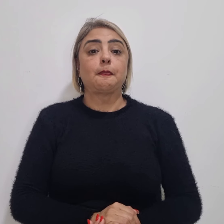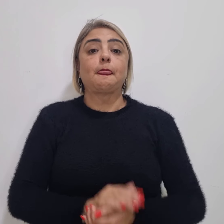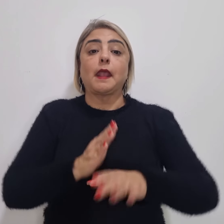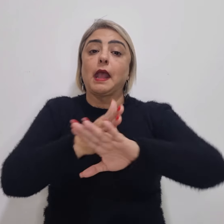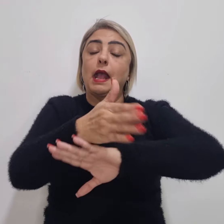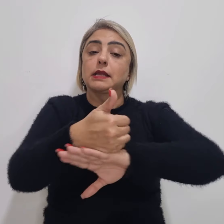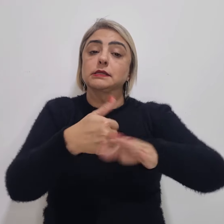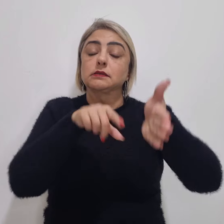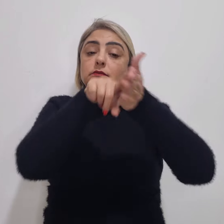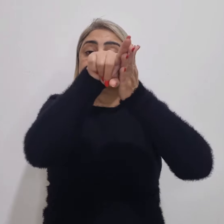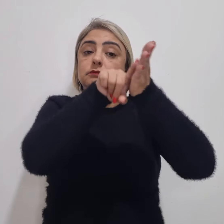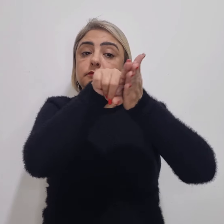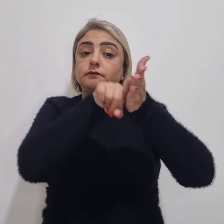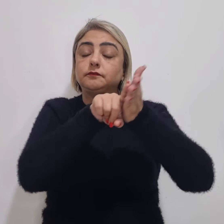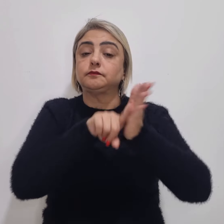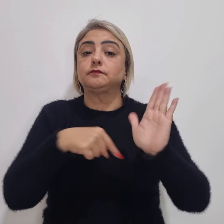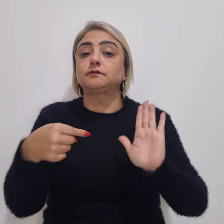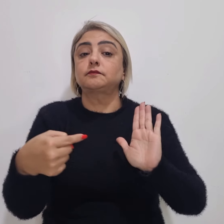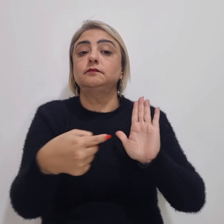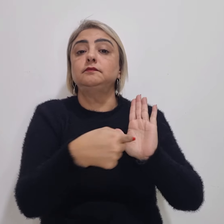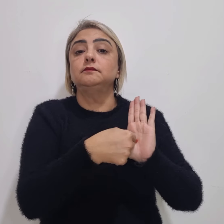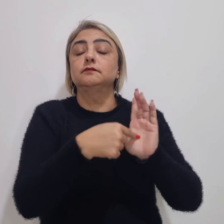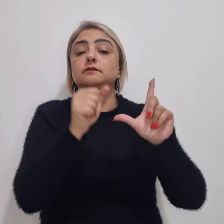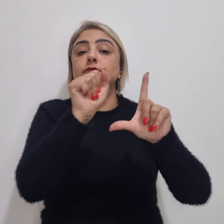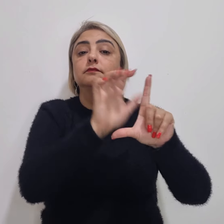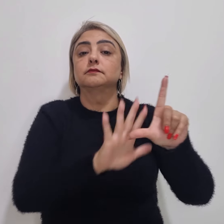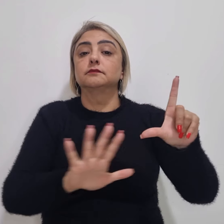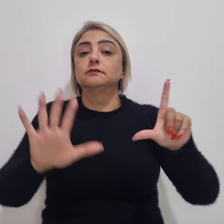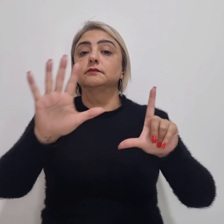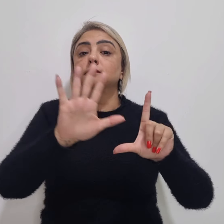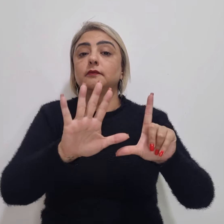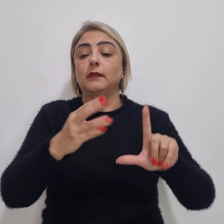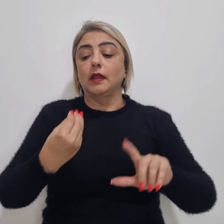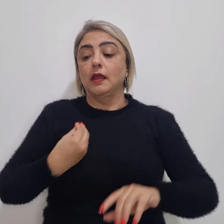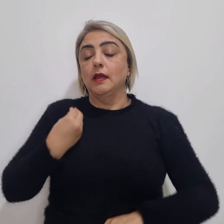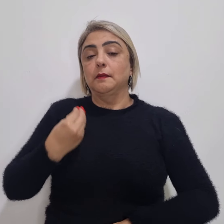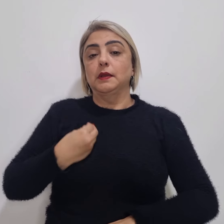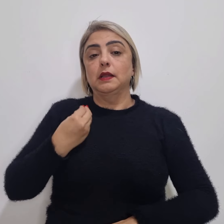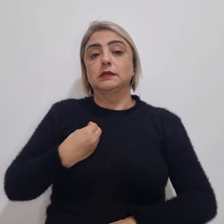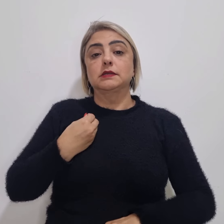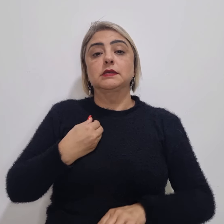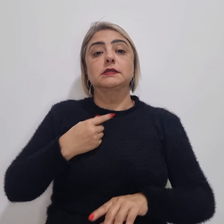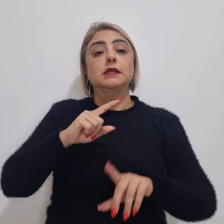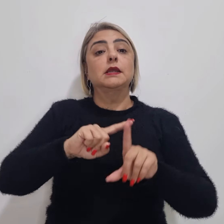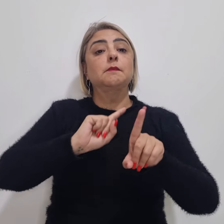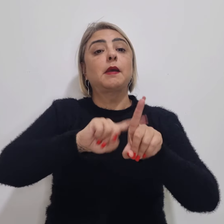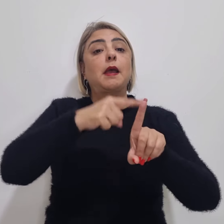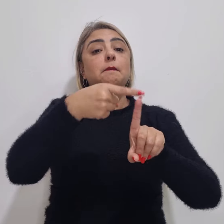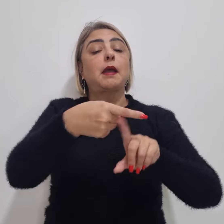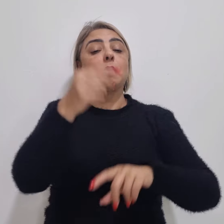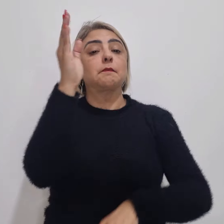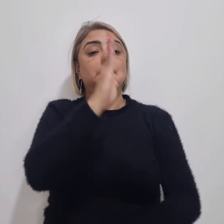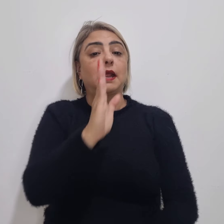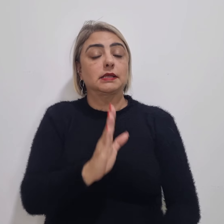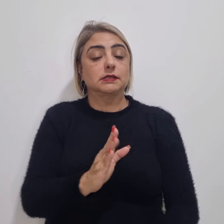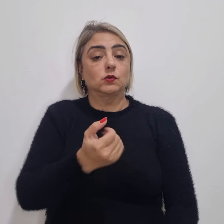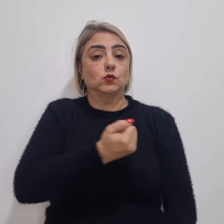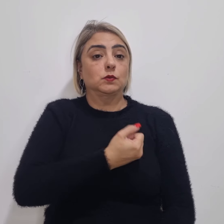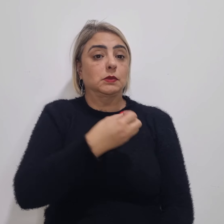a pesquisa clicando na plataforma Participa Mais Brasil. Passo 3. No